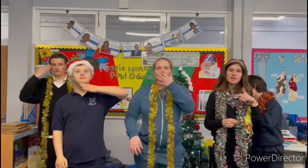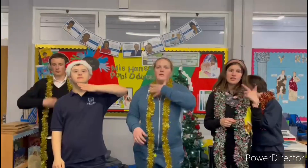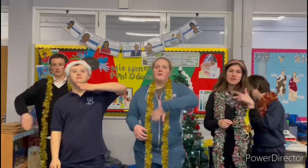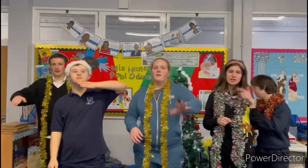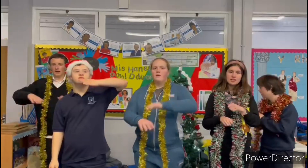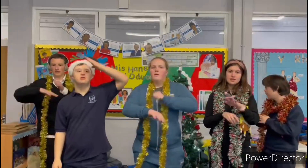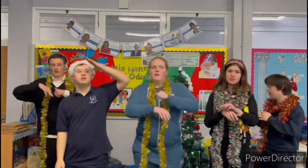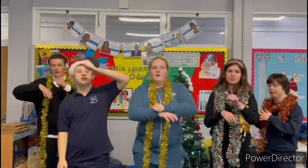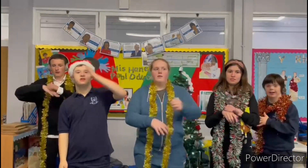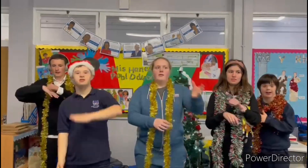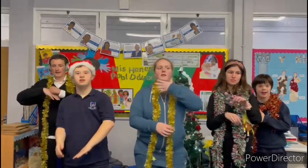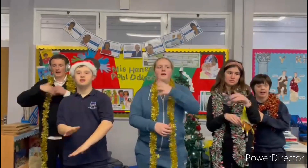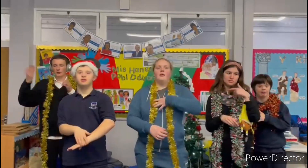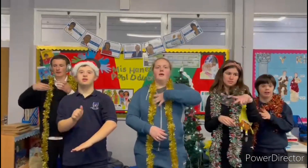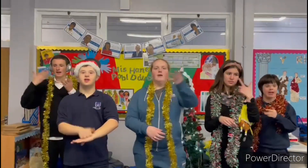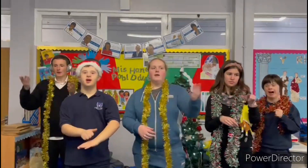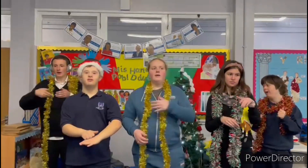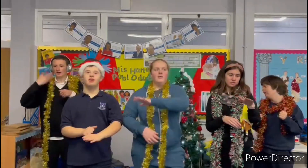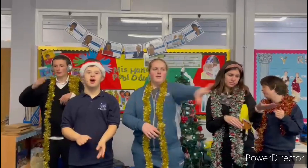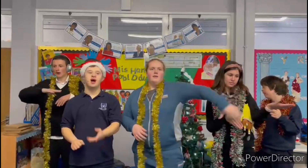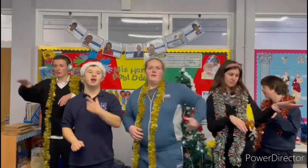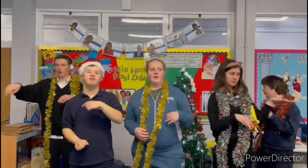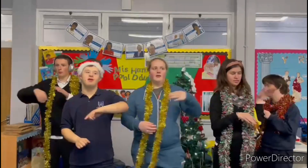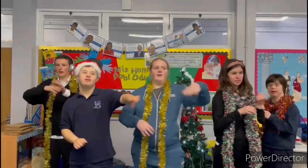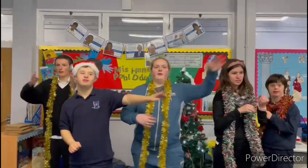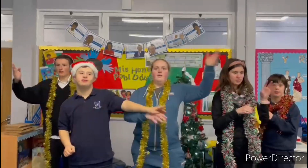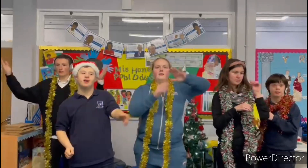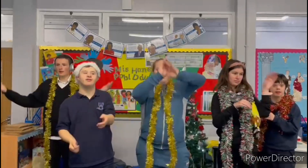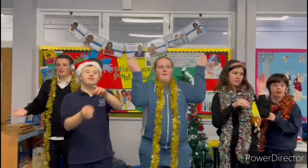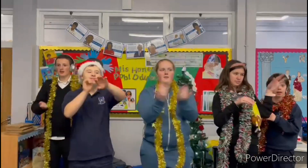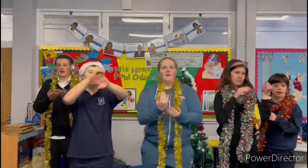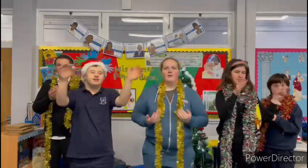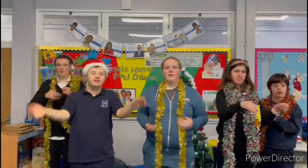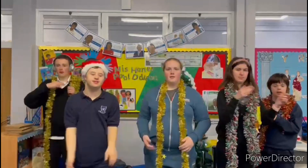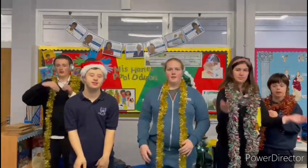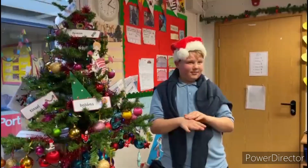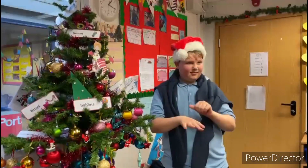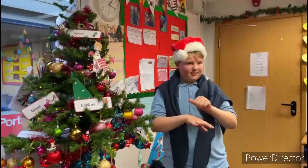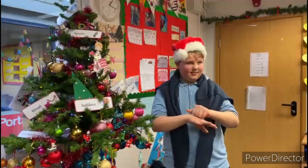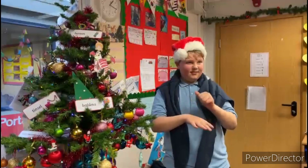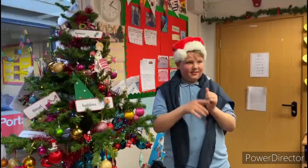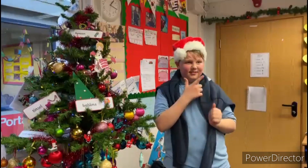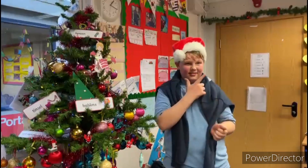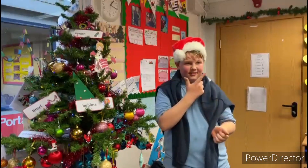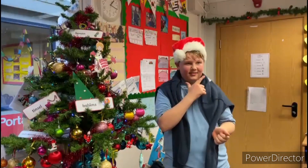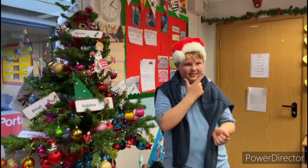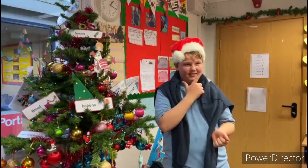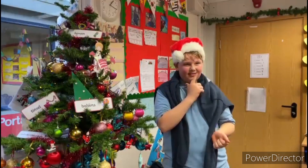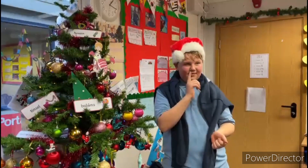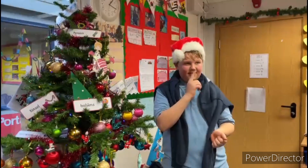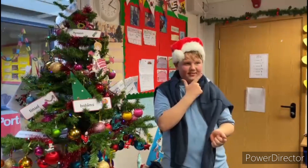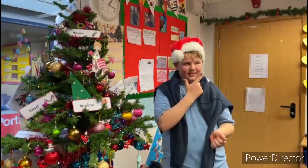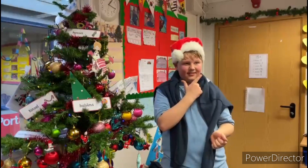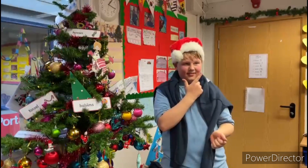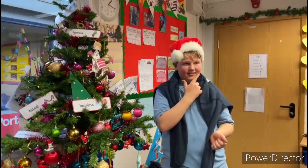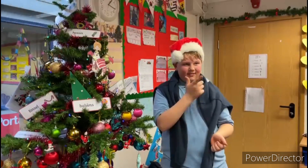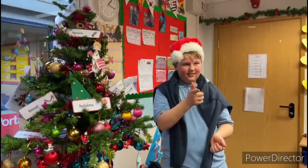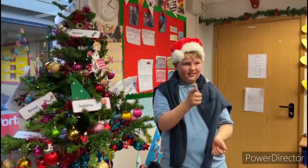Dymyn yn nadol i'ch llawen iawn i bawb o blant o fi Nadol i'ch llawen iawn i